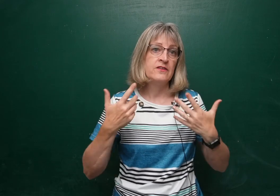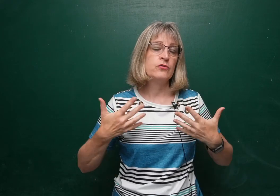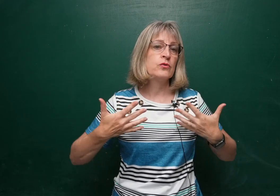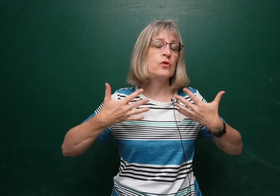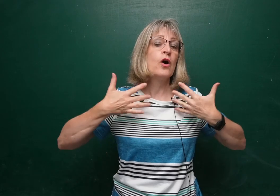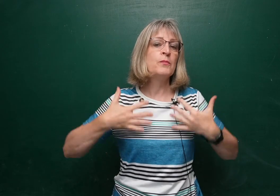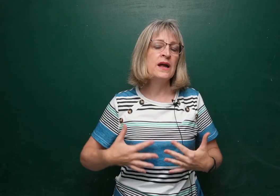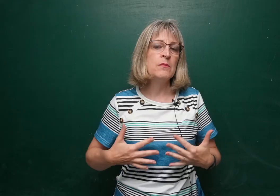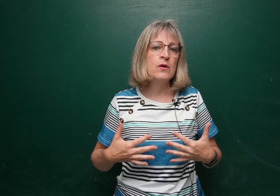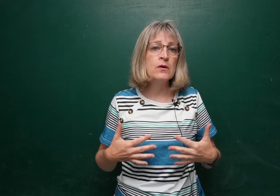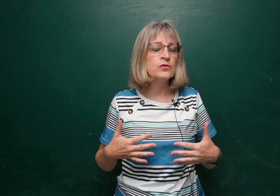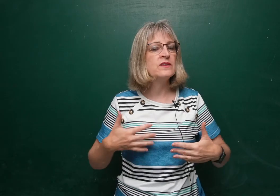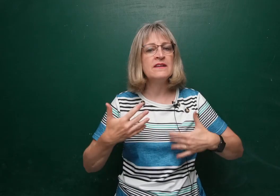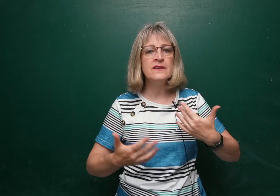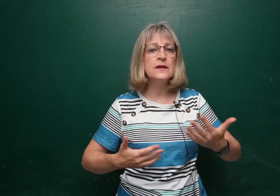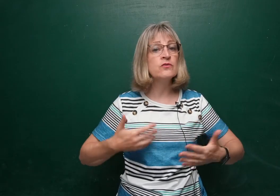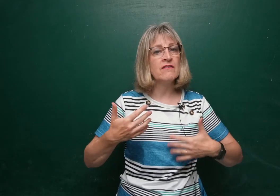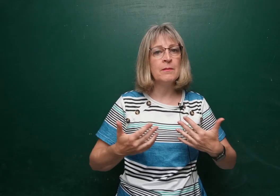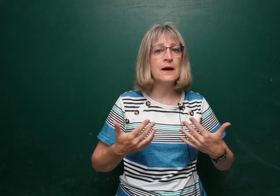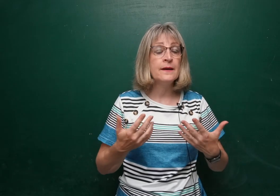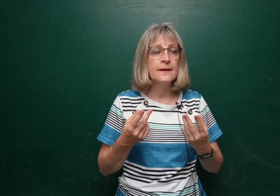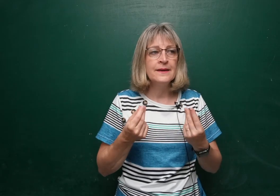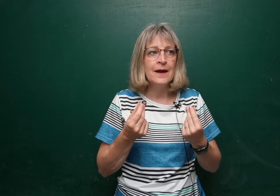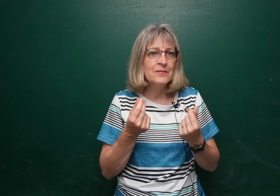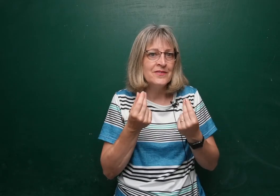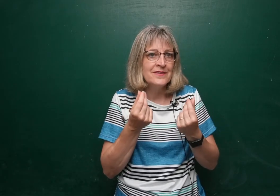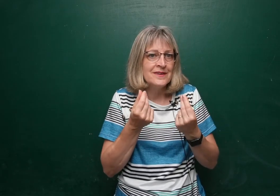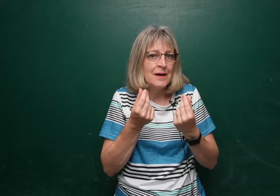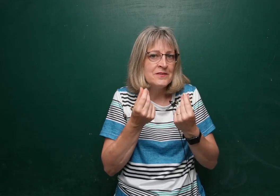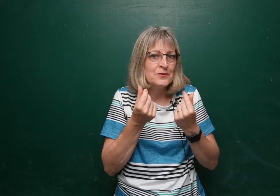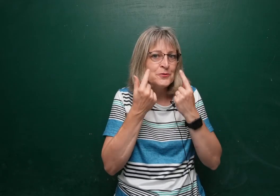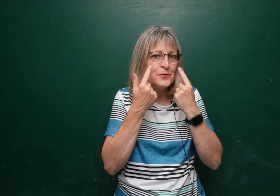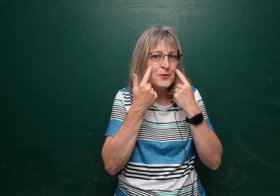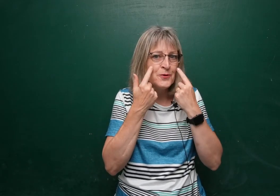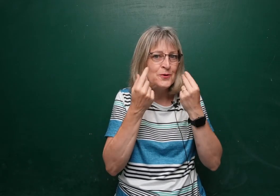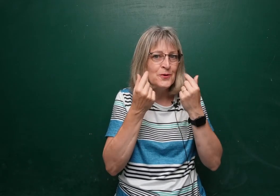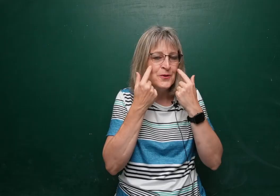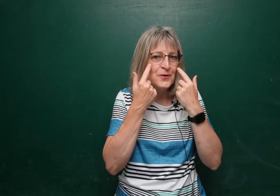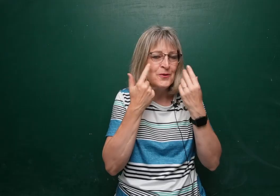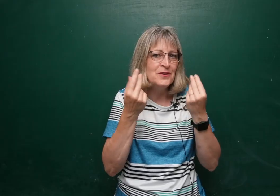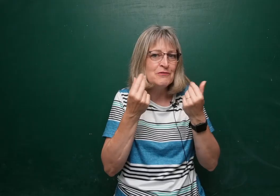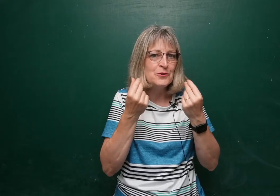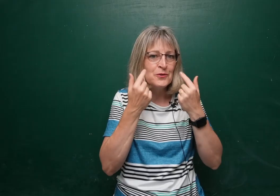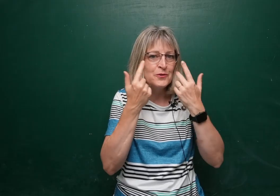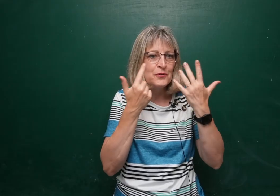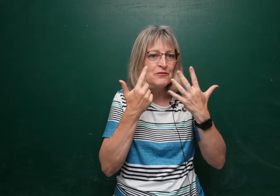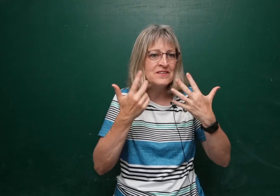sûr que corporellement, quand on est fatigué ou que ça va pas, il y a un, il y a un petit truc au niveau de notre visage